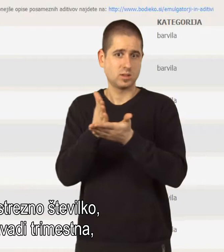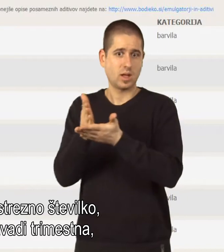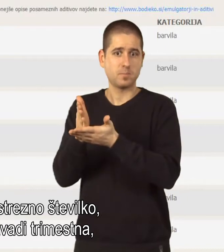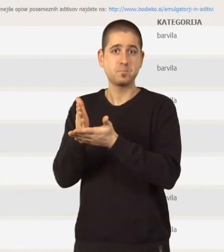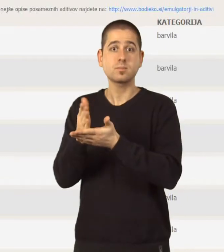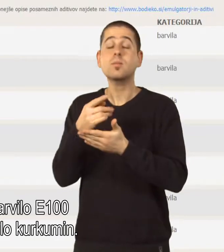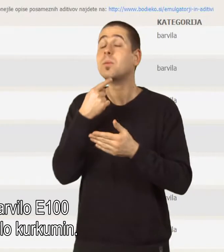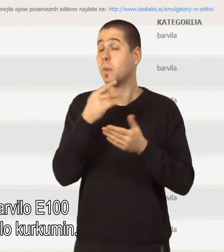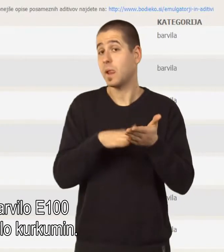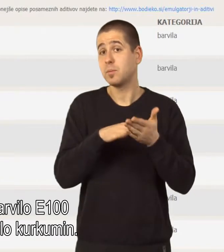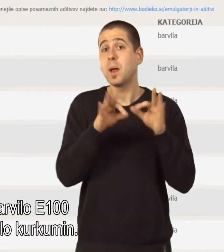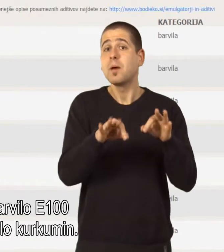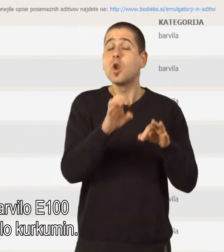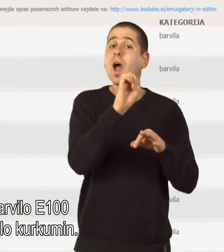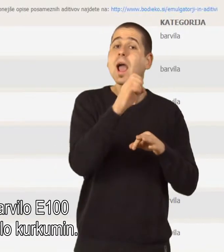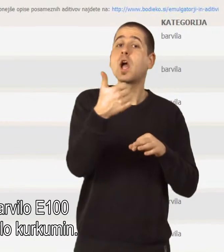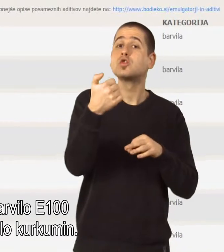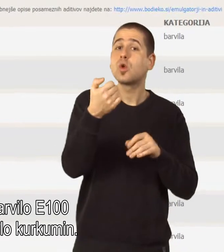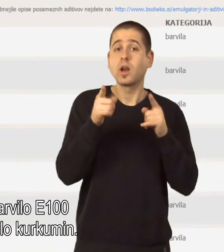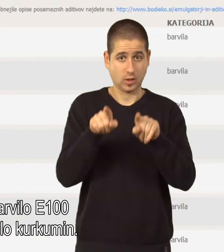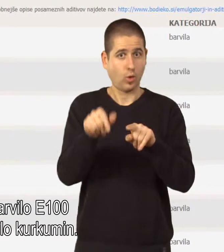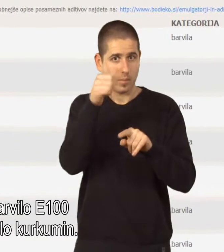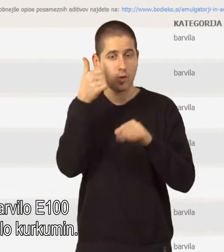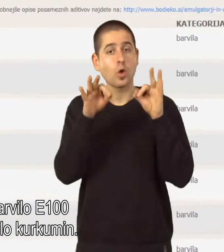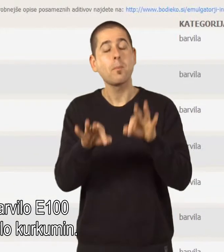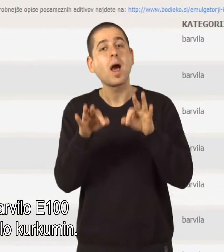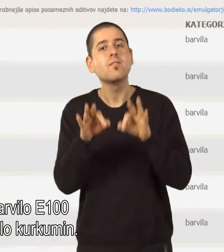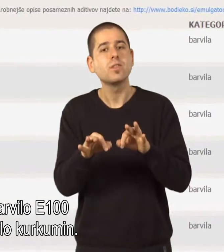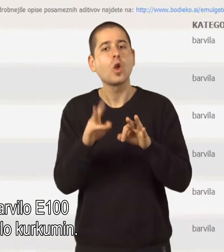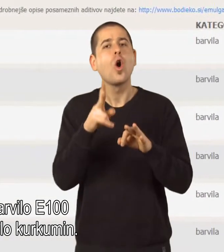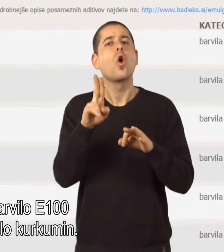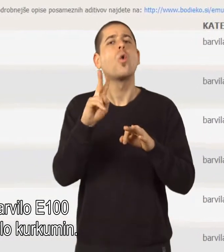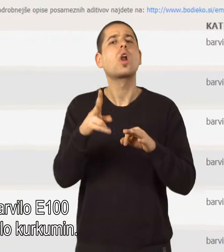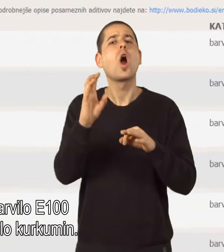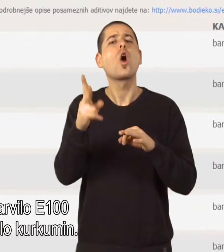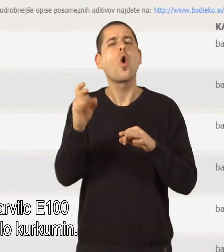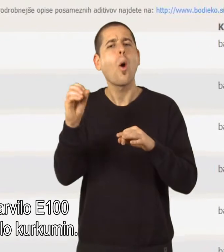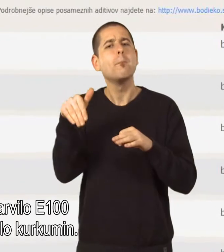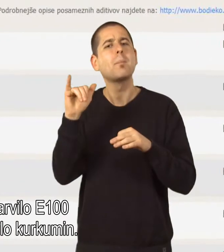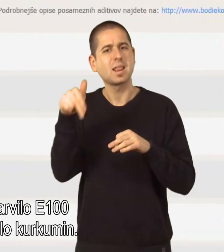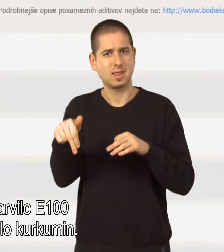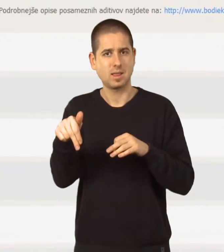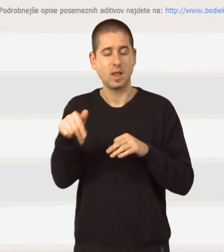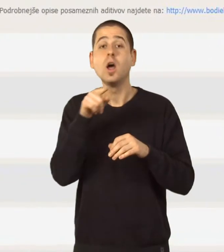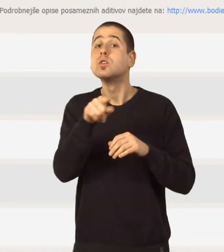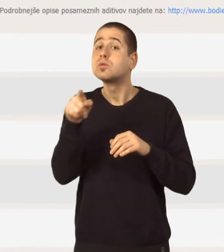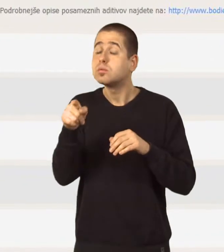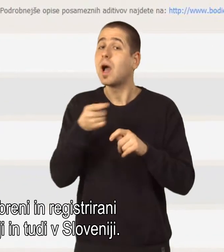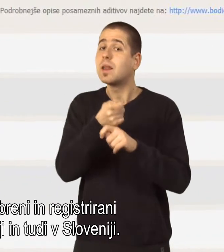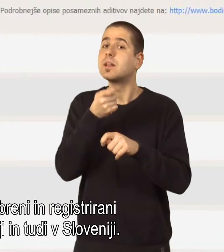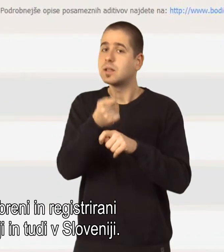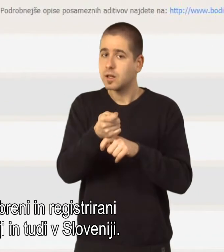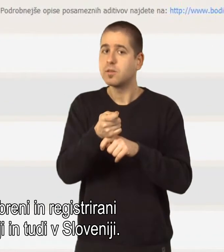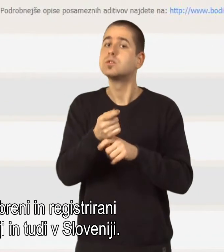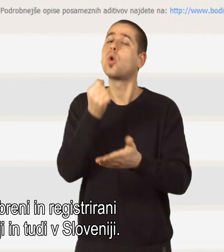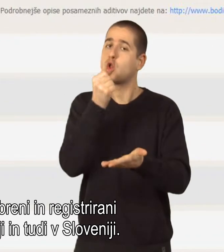trivrstna. Na primer barvilo E100 ali tako imenovano barvilo kurkumin.